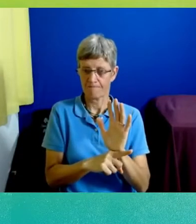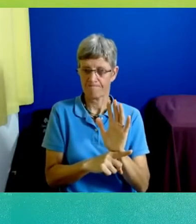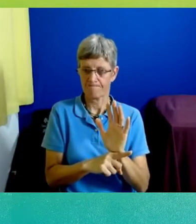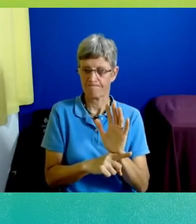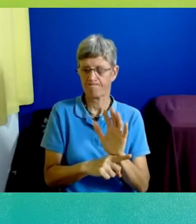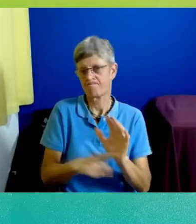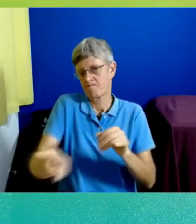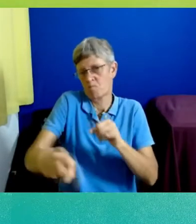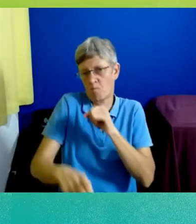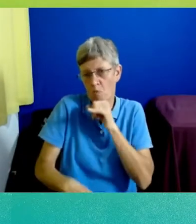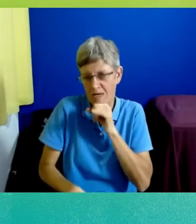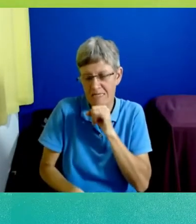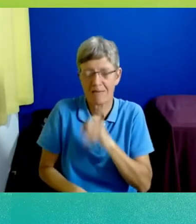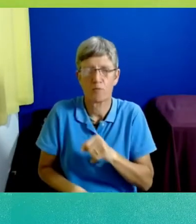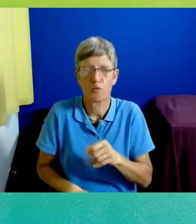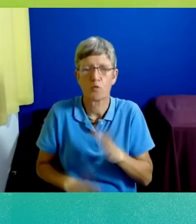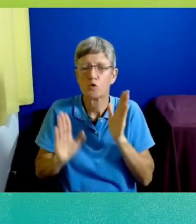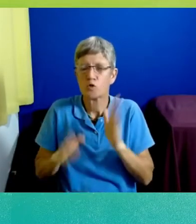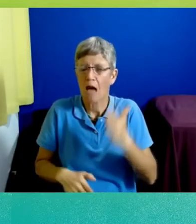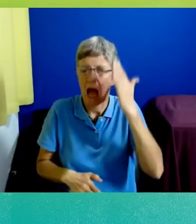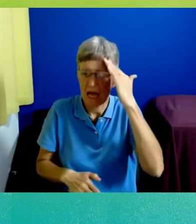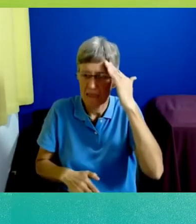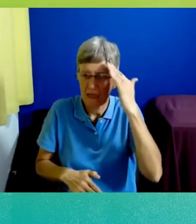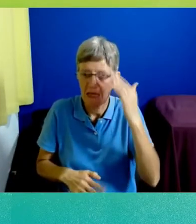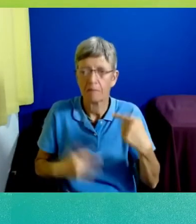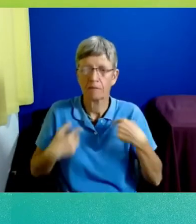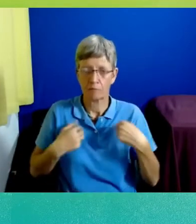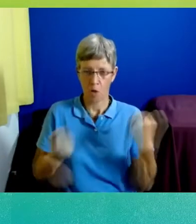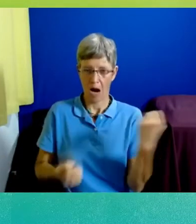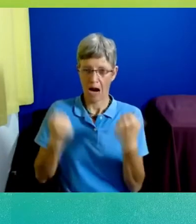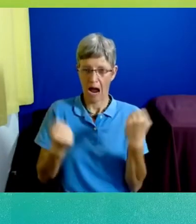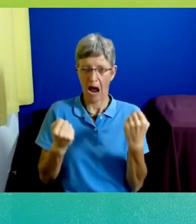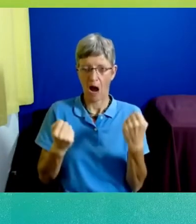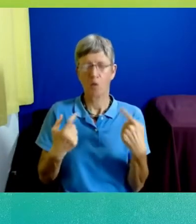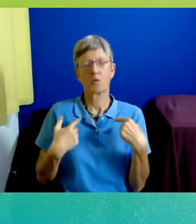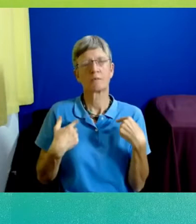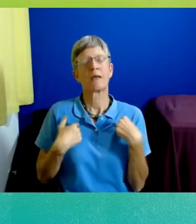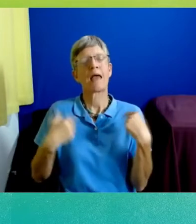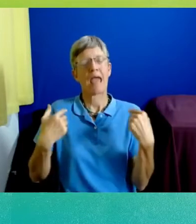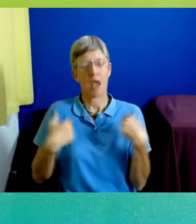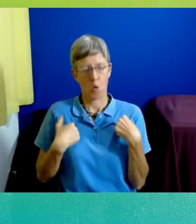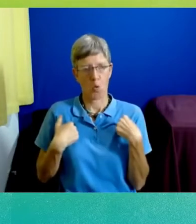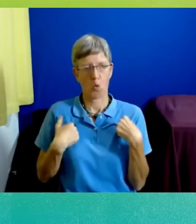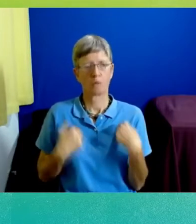muito ampla, né, do cinematográfico. Vou dar um exemplo.